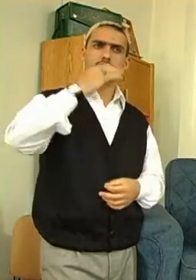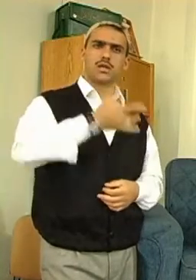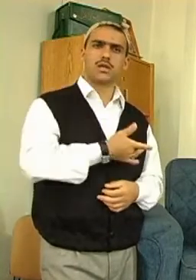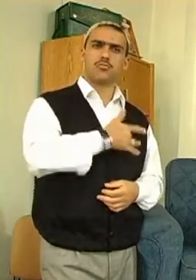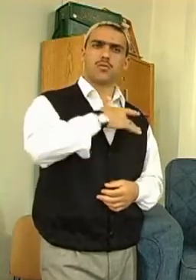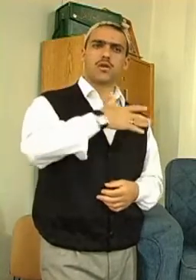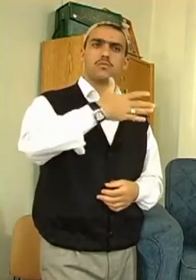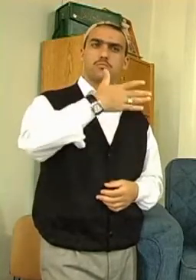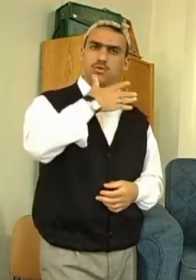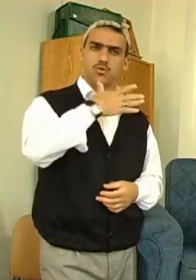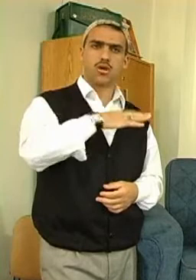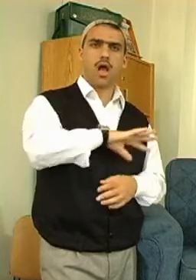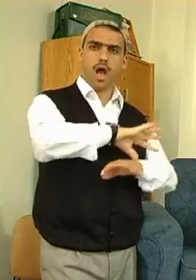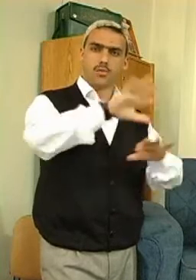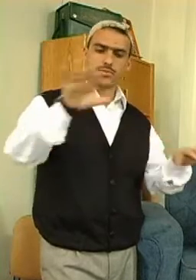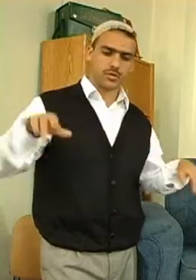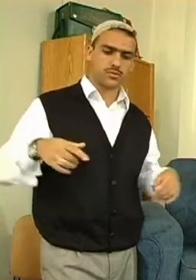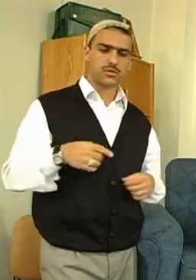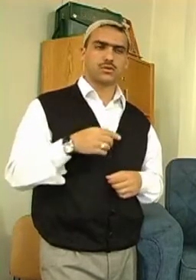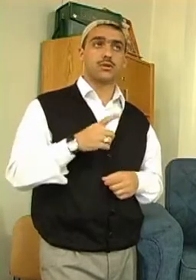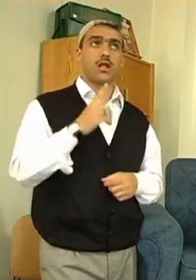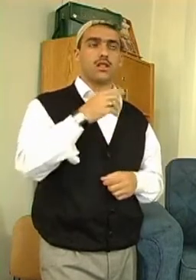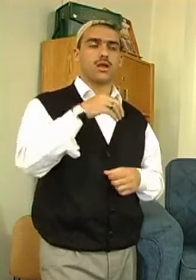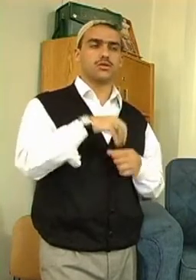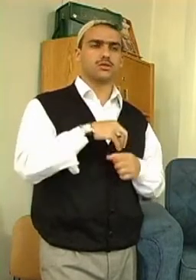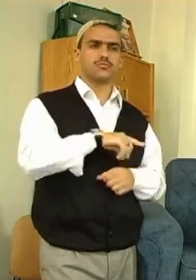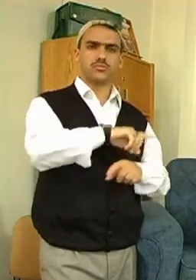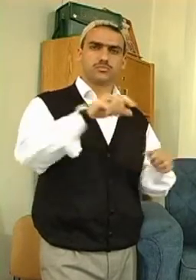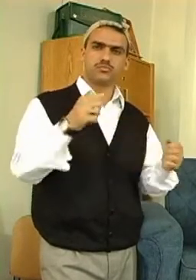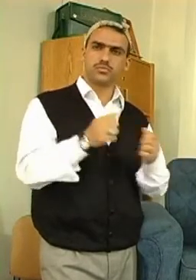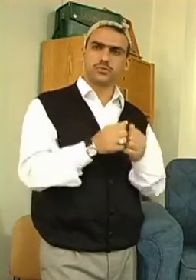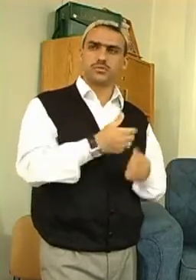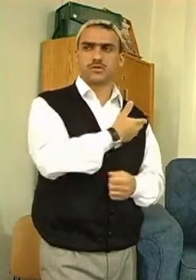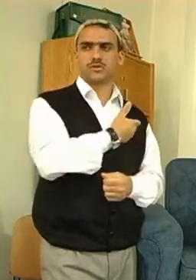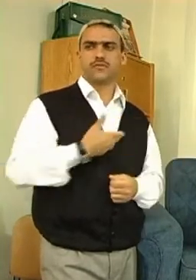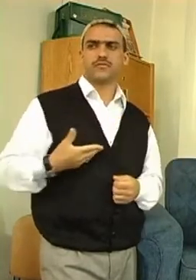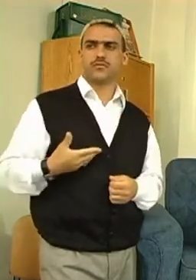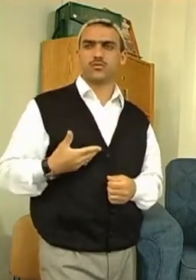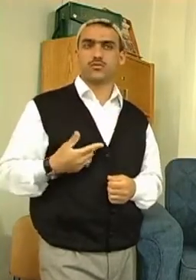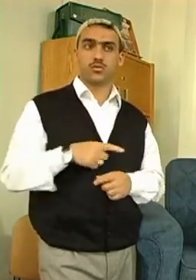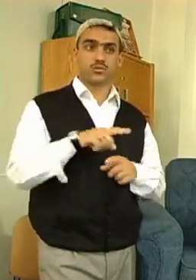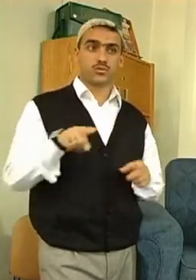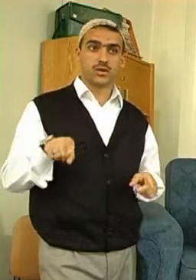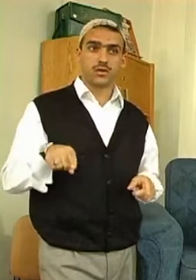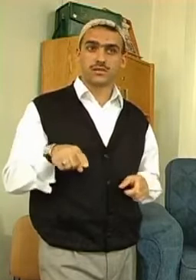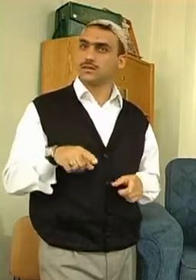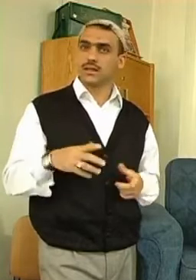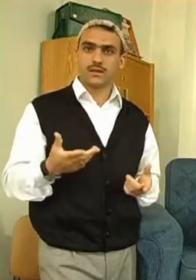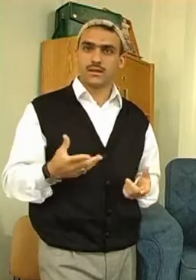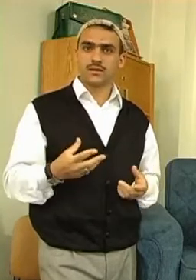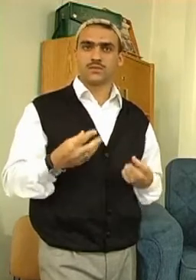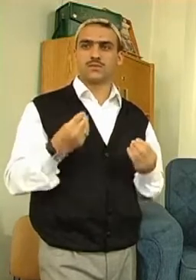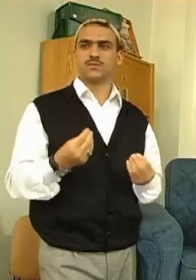seviyoruz. Allah için sayıyoruz. Allah Allah. Elhamdülillah. Ya. Burası antikacının çarşısı. Şimdi de bir kahveye git.